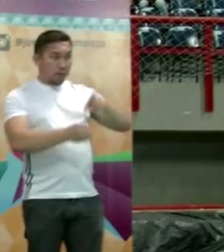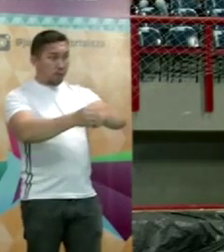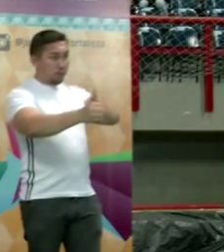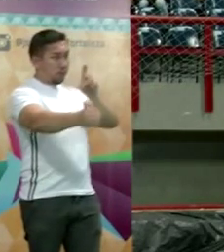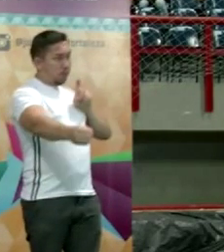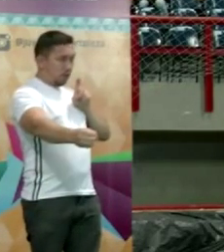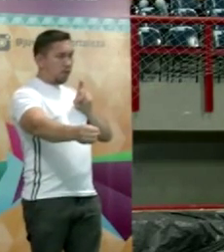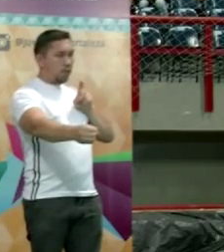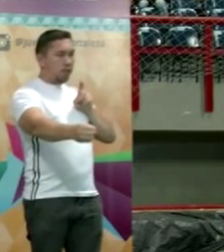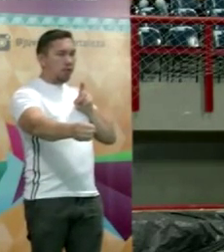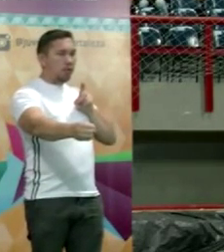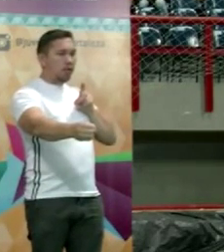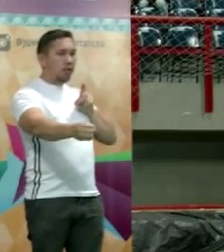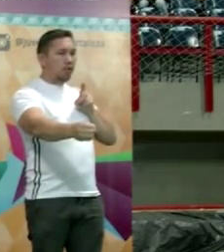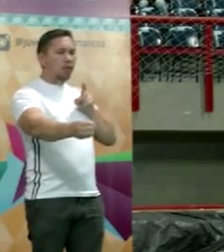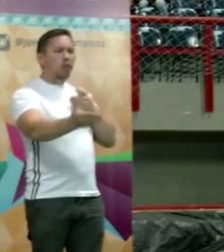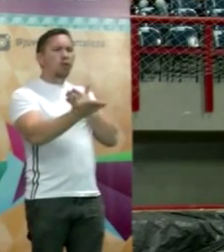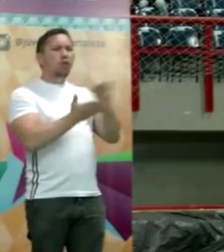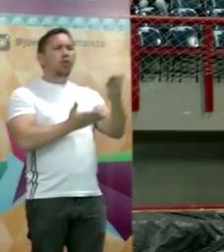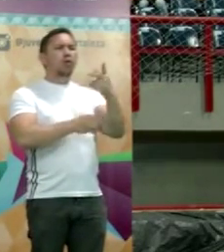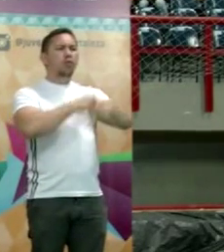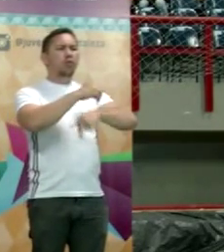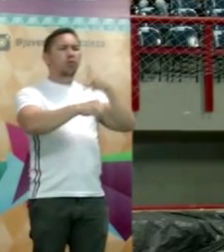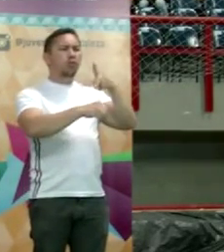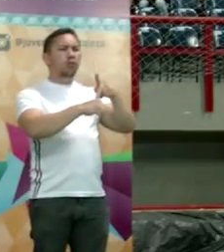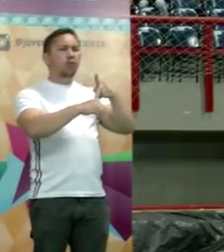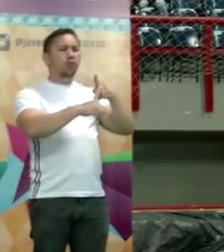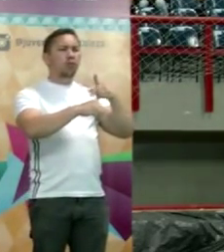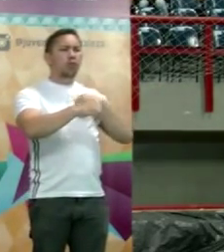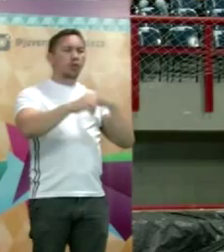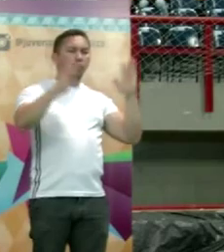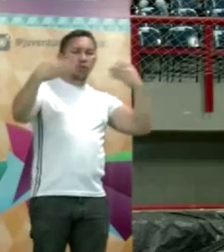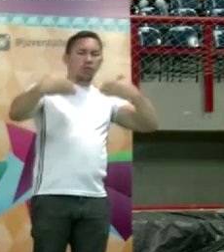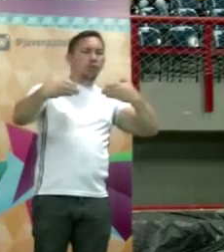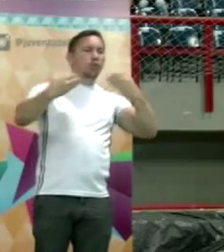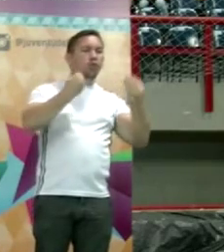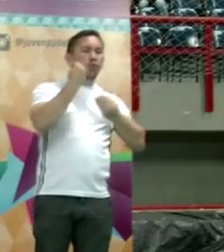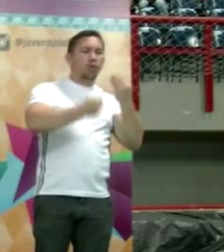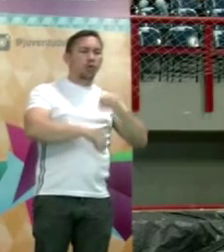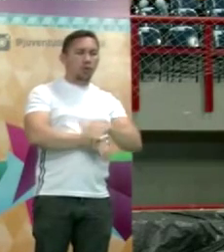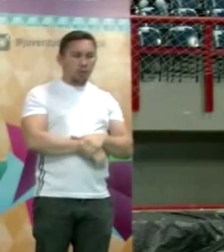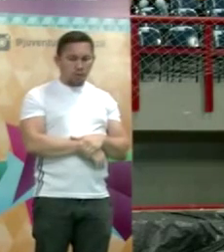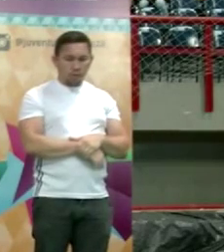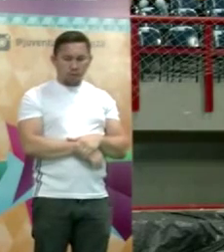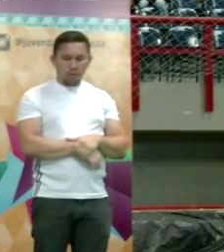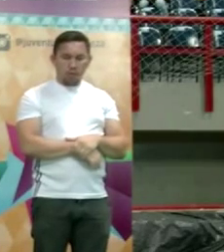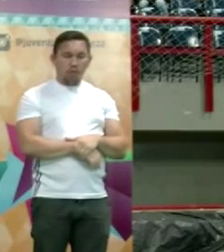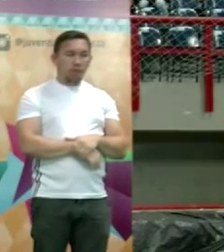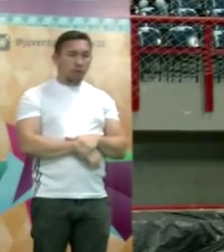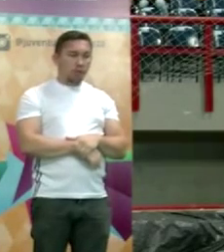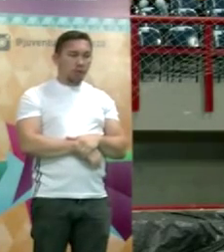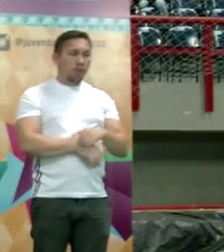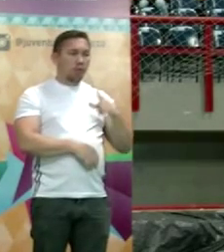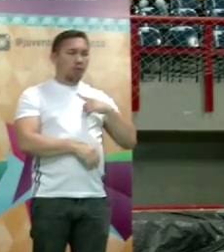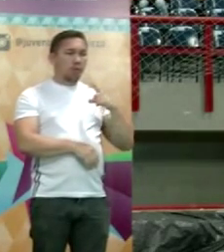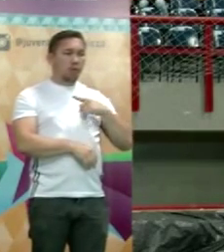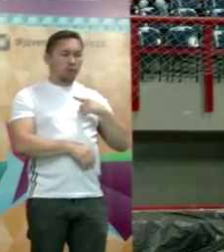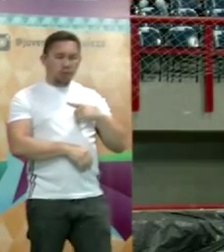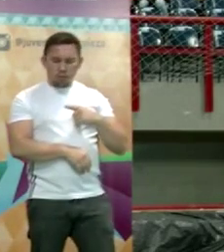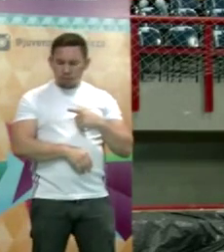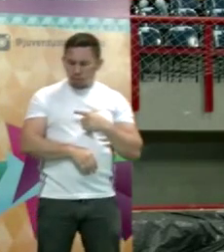a independência, como é que esses países aqui vão encarar o Brasil? Como um país